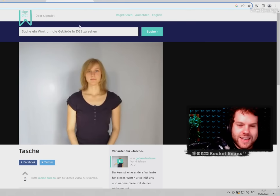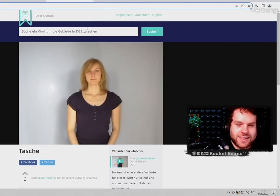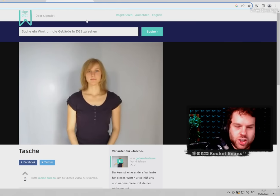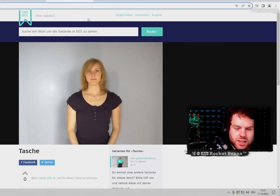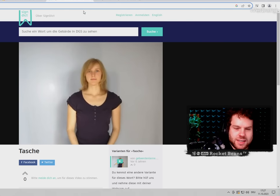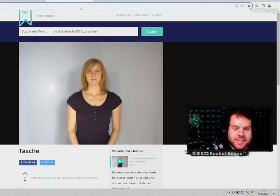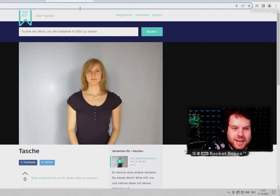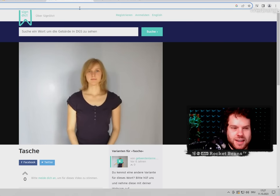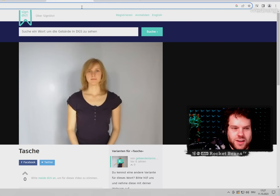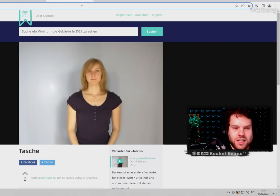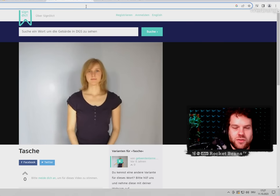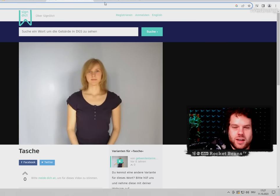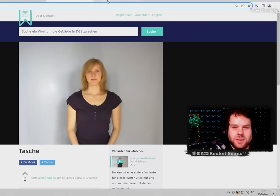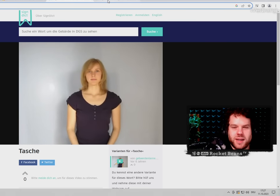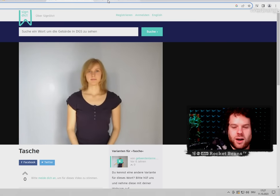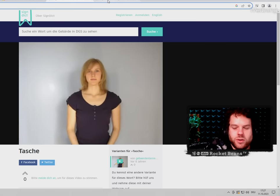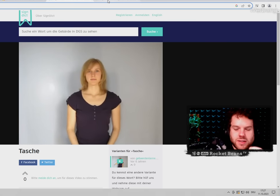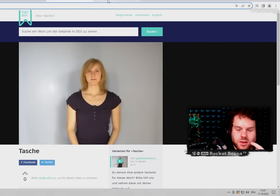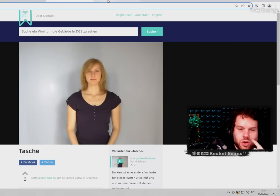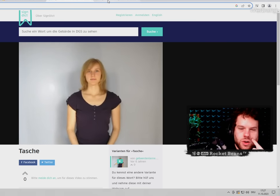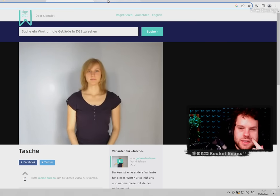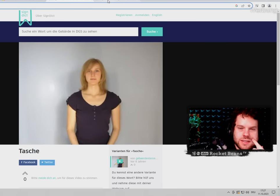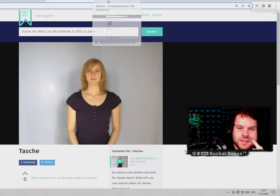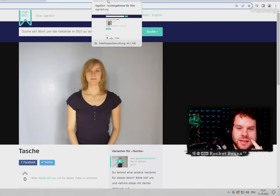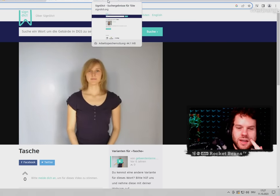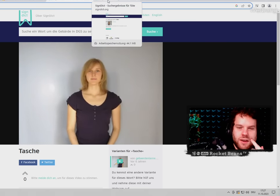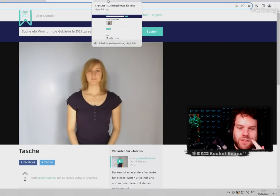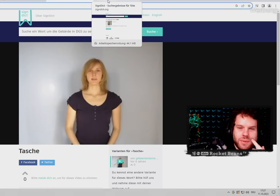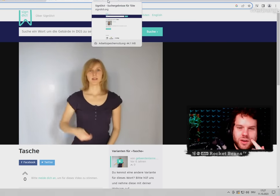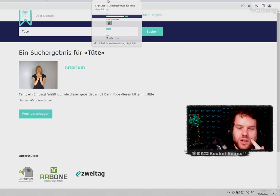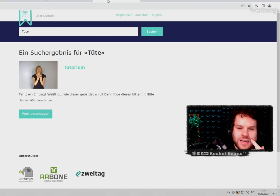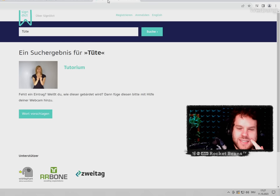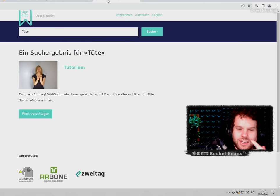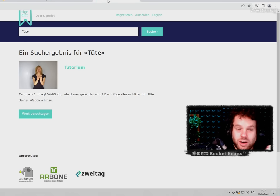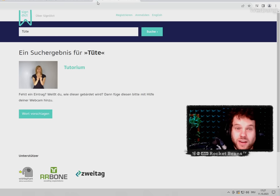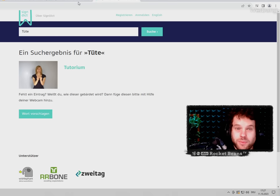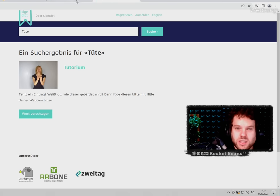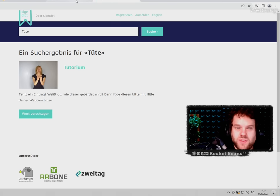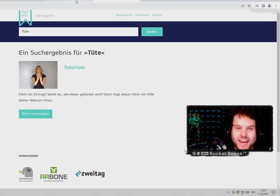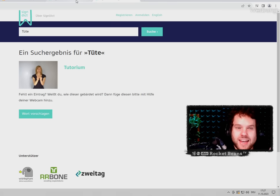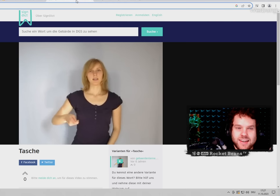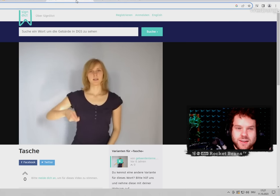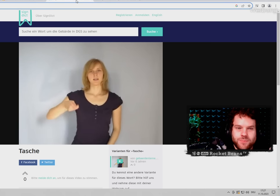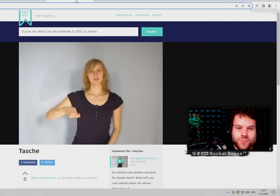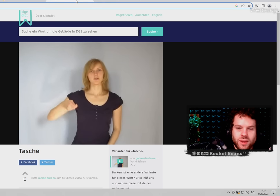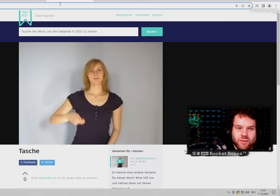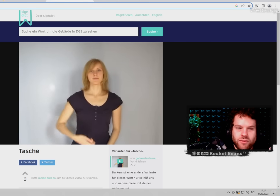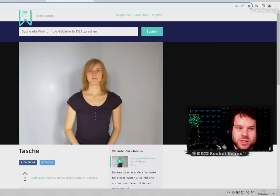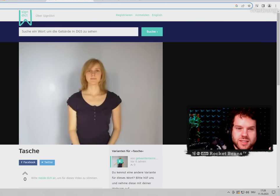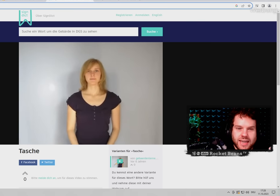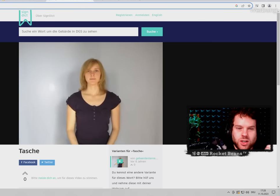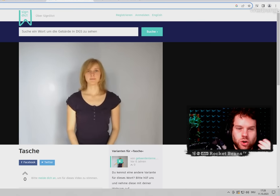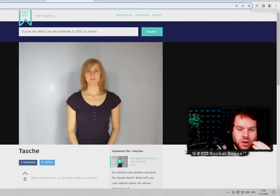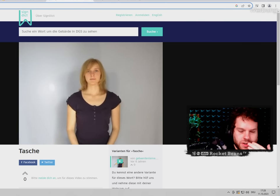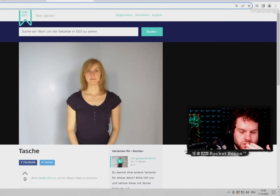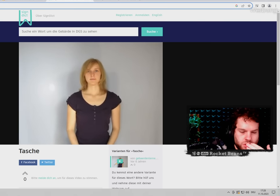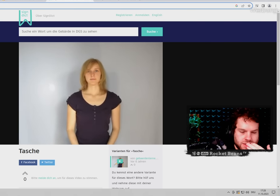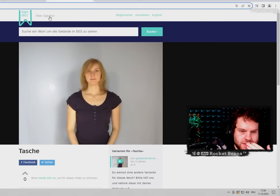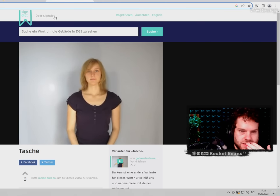Das ist schon interessant, ne? Welche Wörter man rauskürzt, wenn man wirklich sagt, Leute, wir haben nur zwei Hände. Wir müssen jetzt echt gucken, was nötig ist.